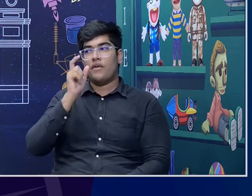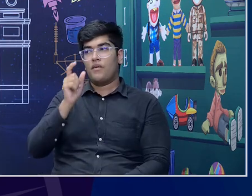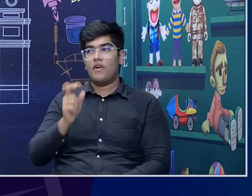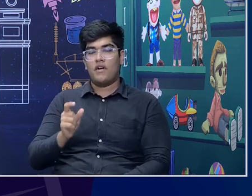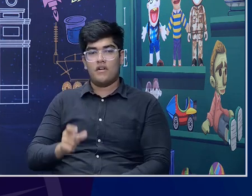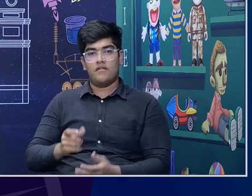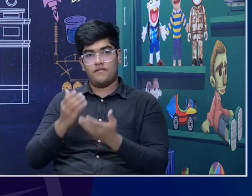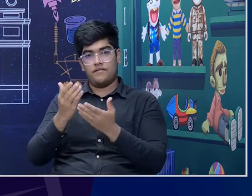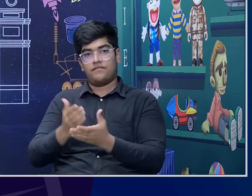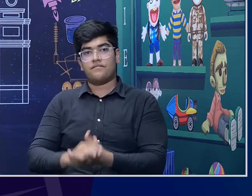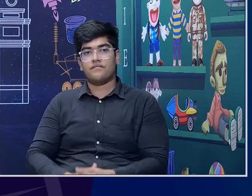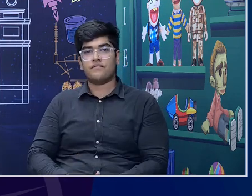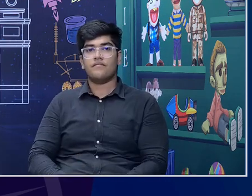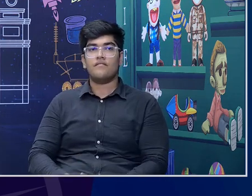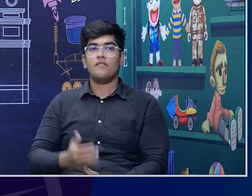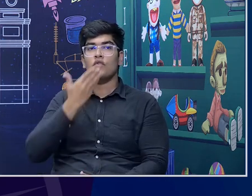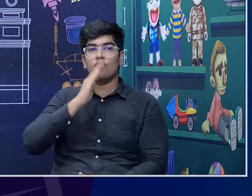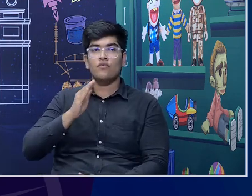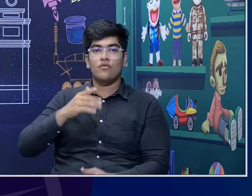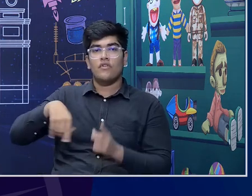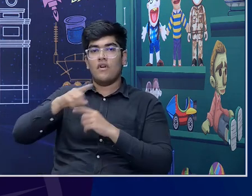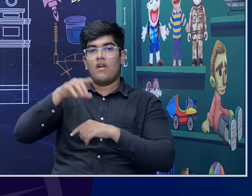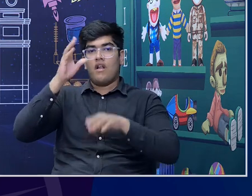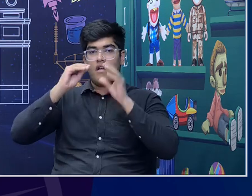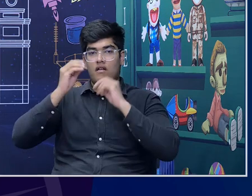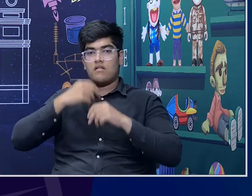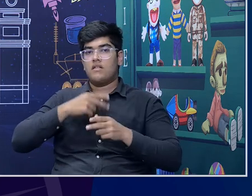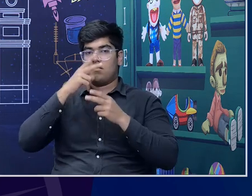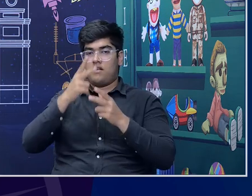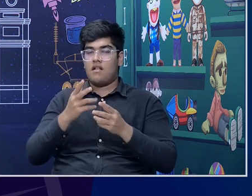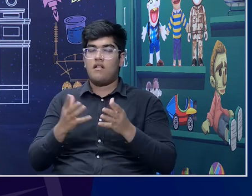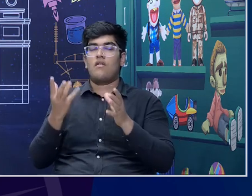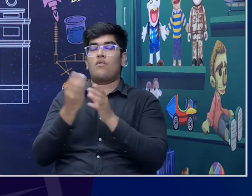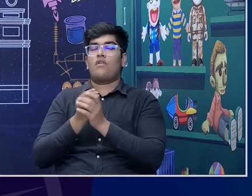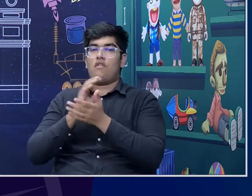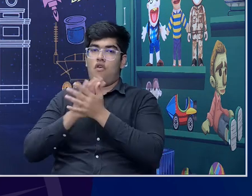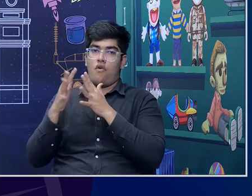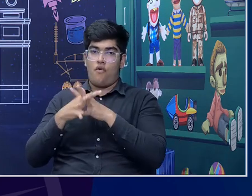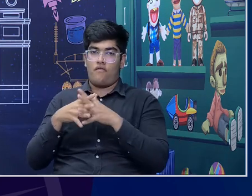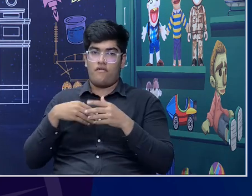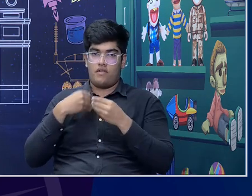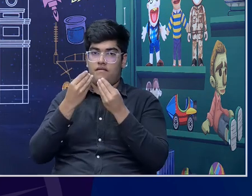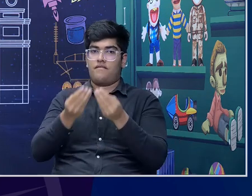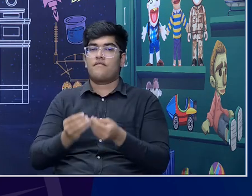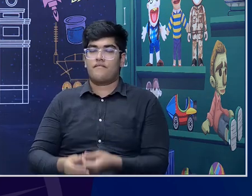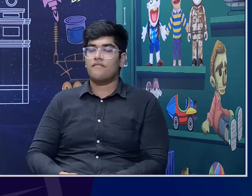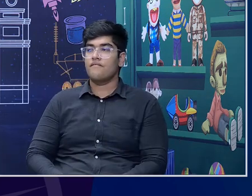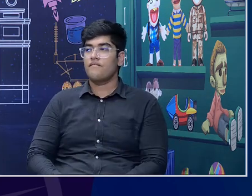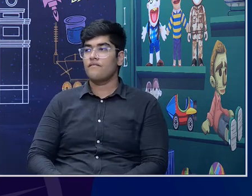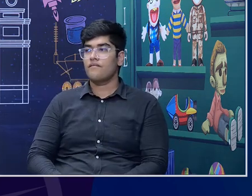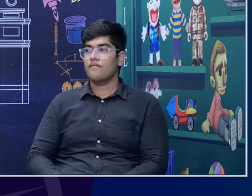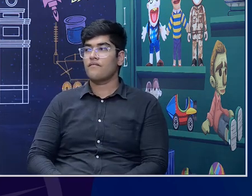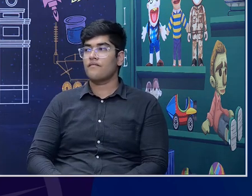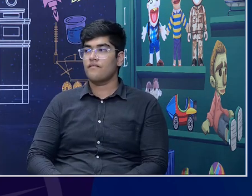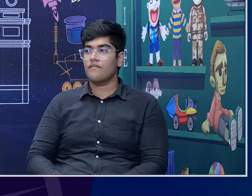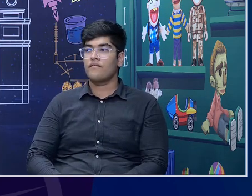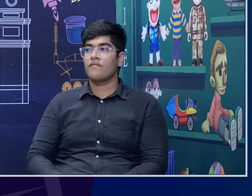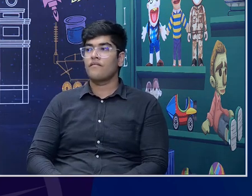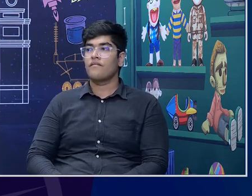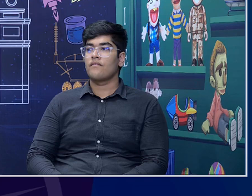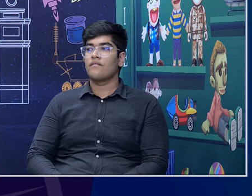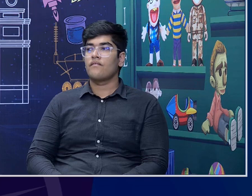और स्टुडेंट्स और लेर्नर्स को बताते हैं, और साथ ही हम होमवक भी देंगे, जी जी, तो हम सबसे पहले हमारा जो कुछ